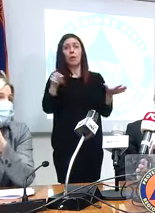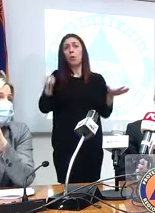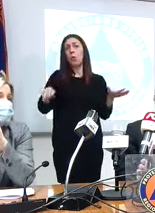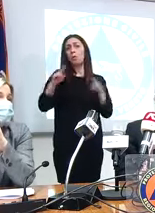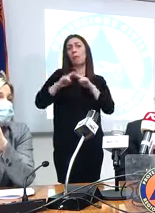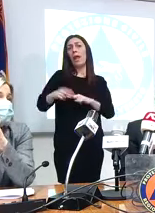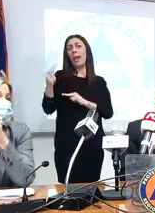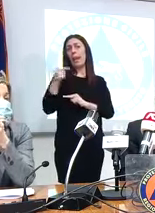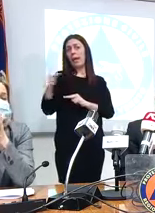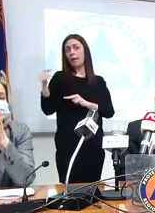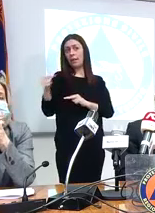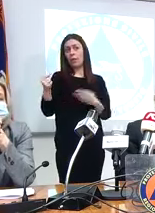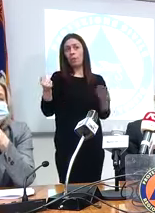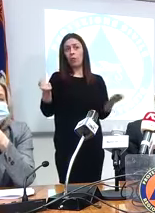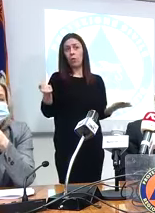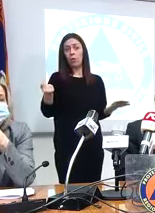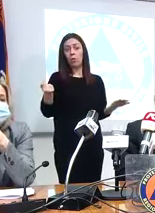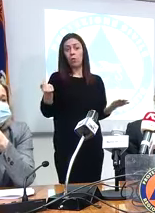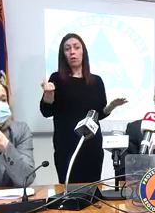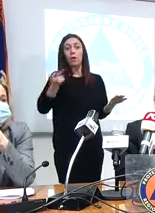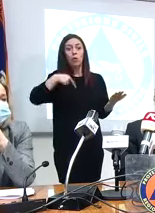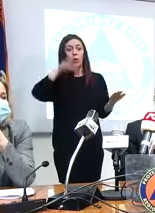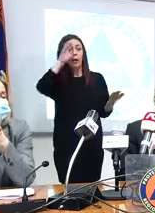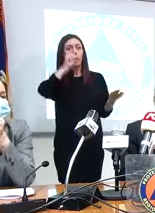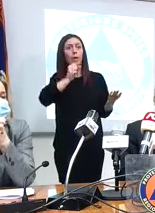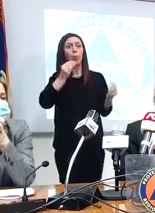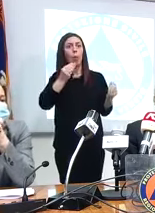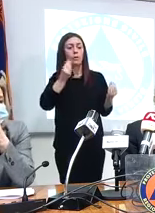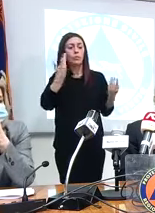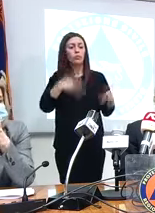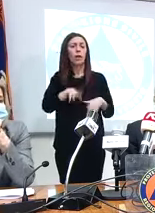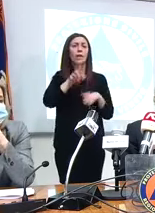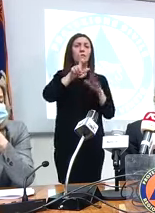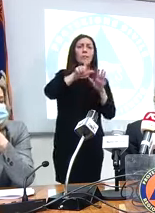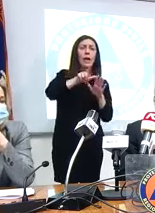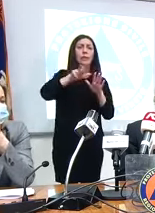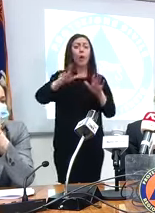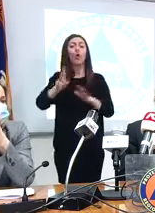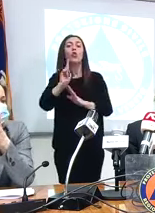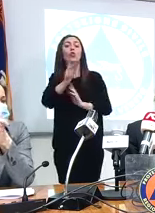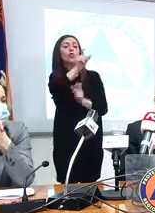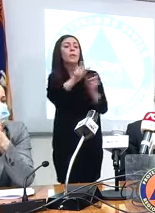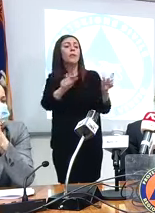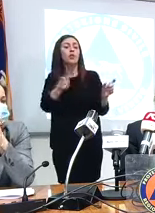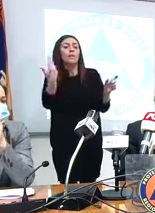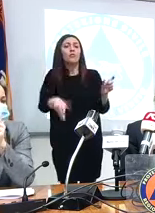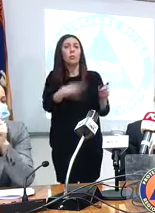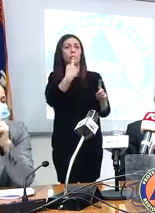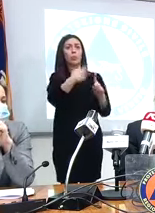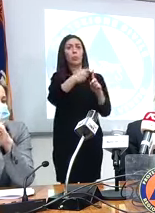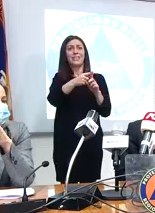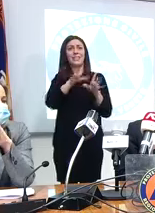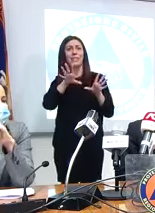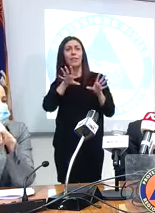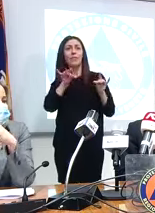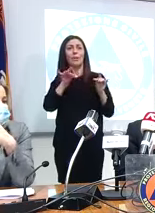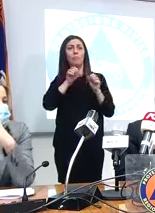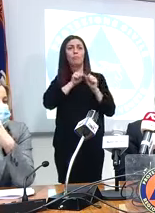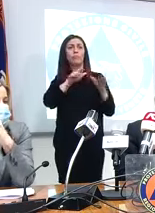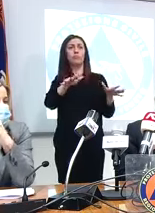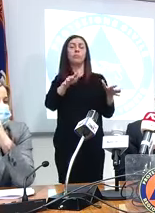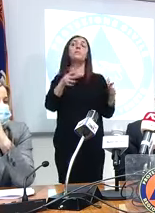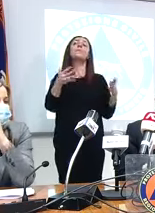persone. Non è tanto che sia capitato 4 volte in alcuni mesi.